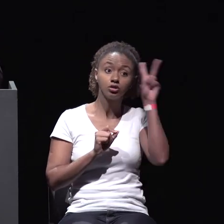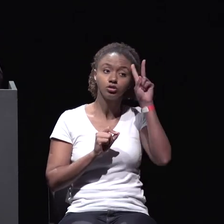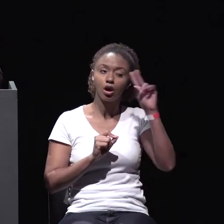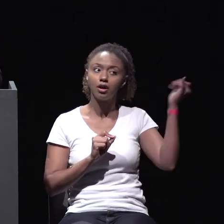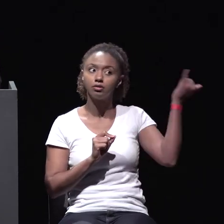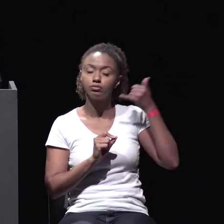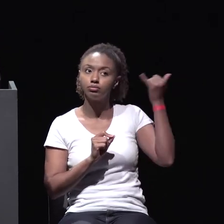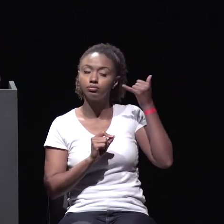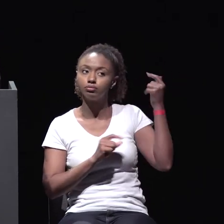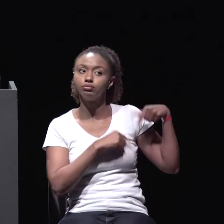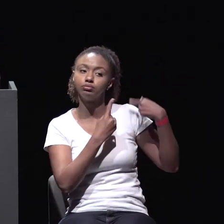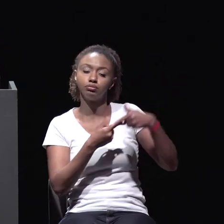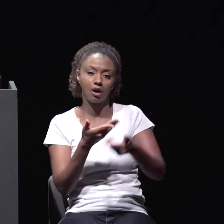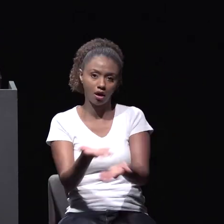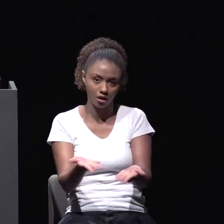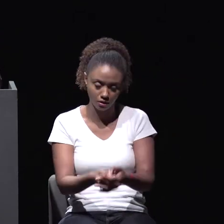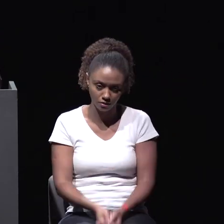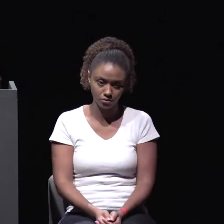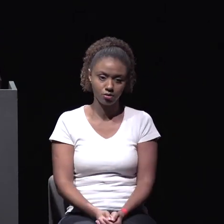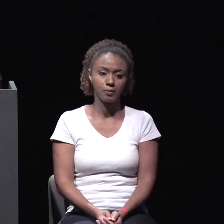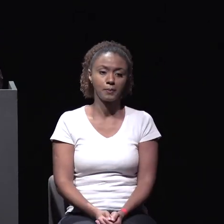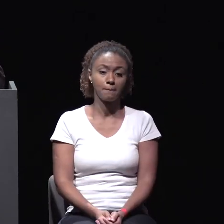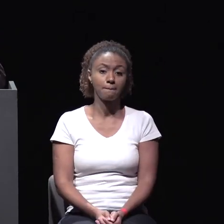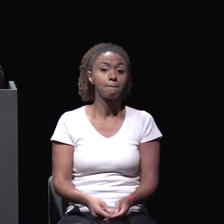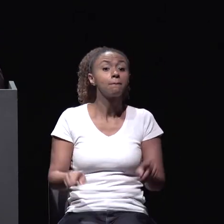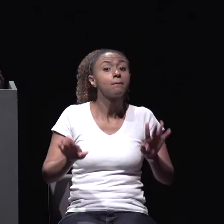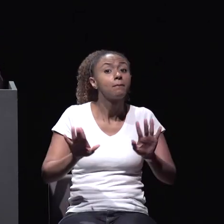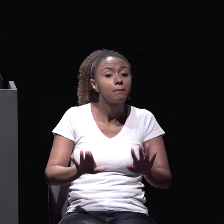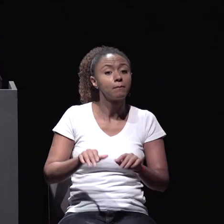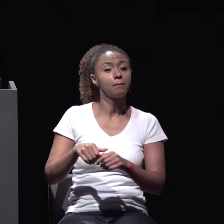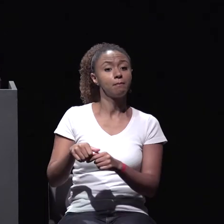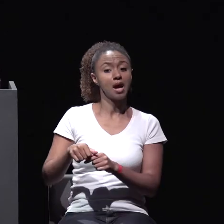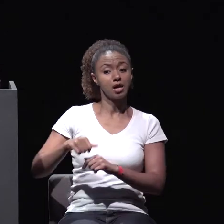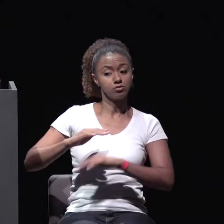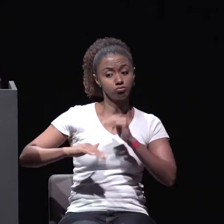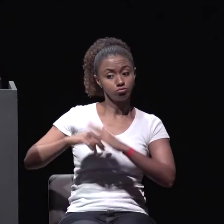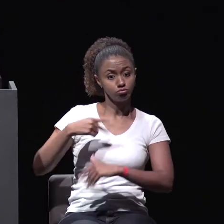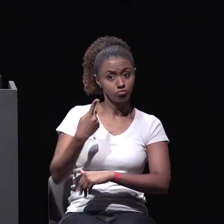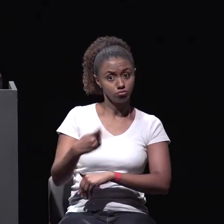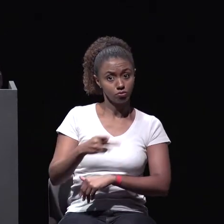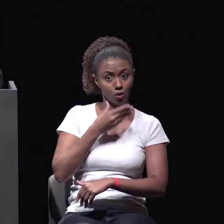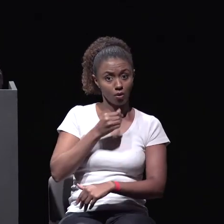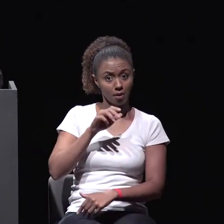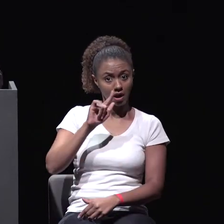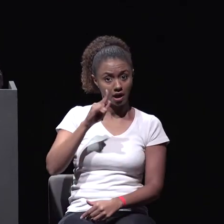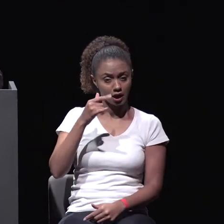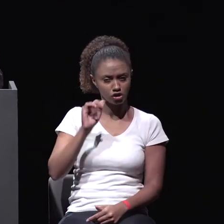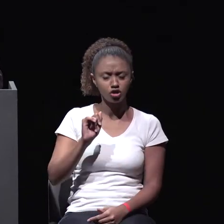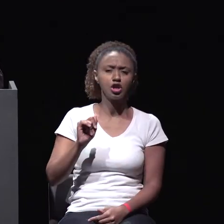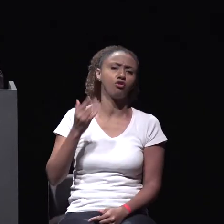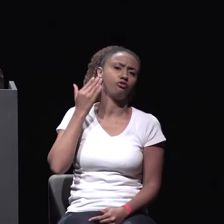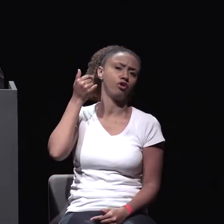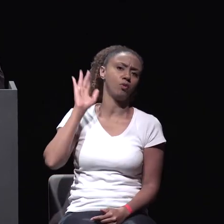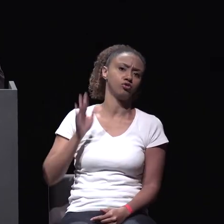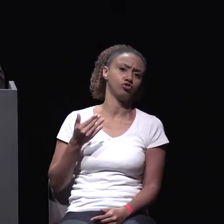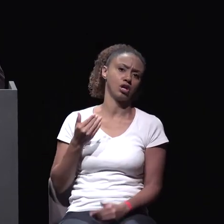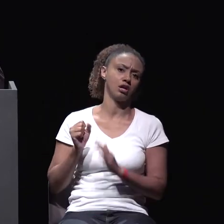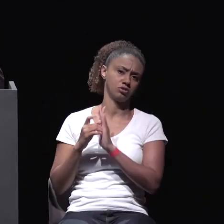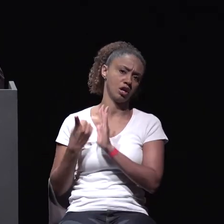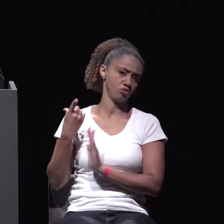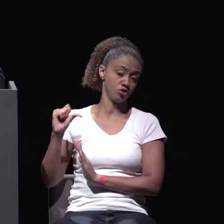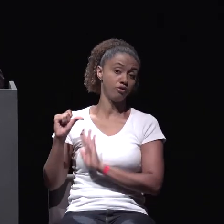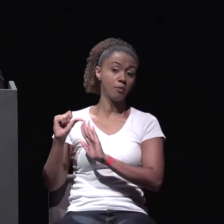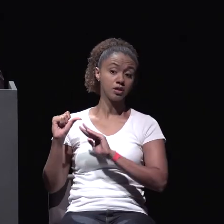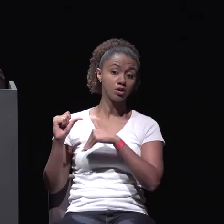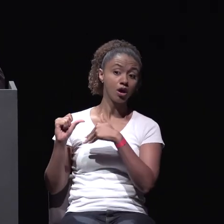essa entretanto a obra do aleijadinho era como a gente viu já reconhecida já no século 19 eo início do século 20 nós